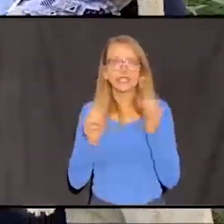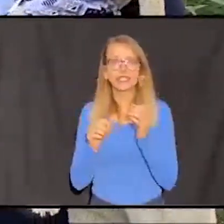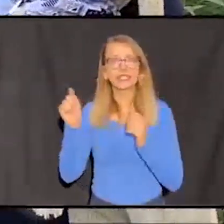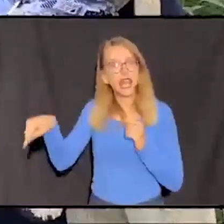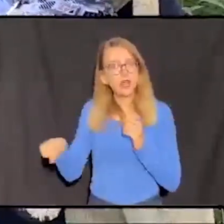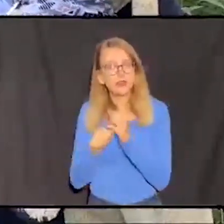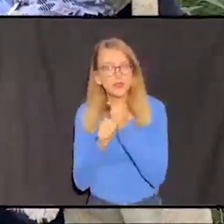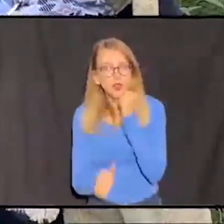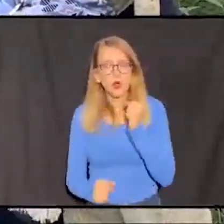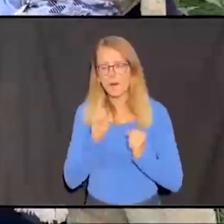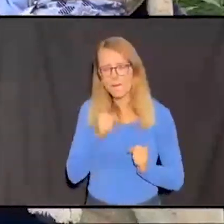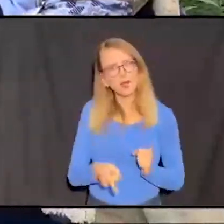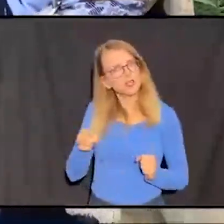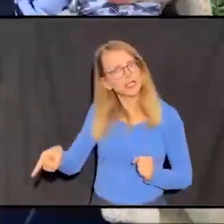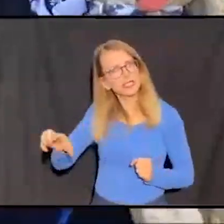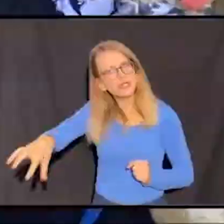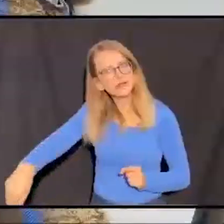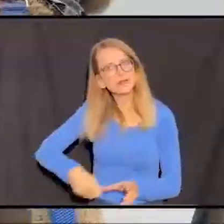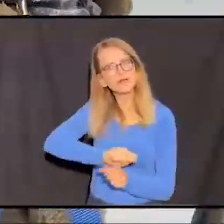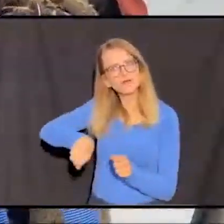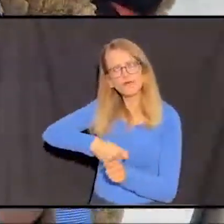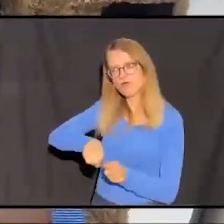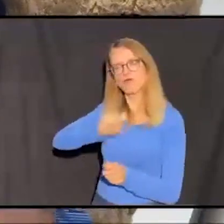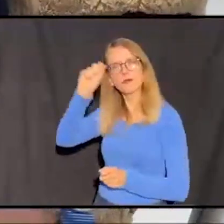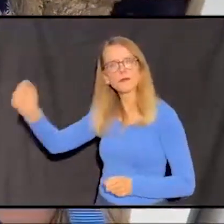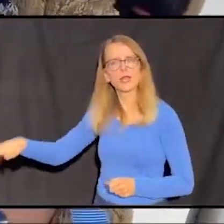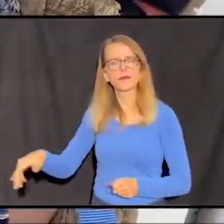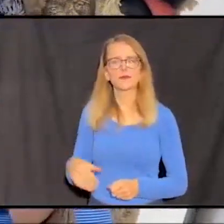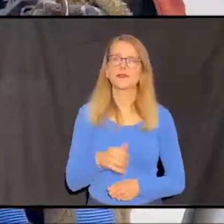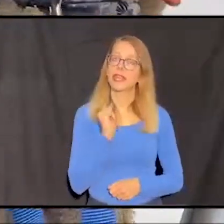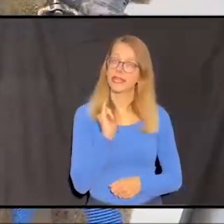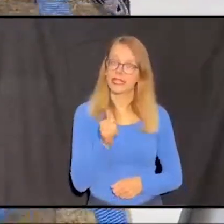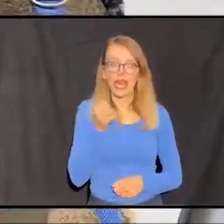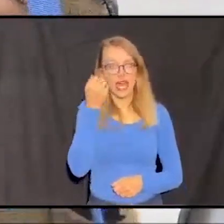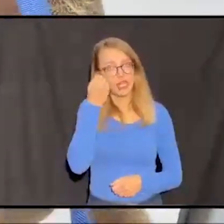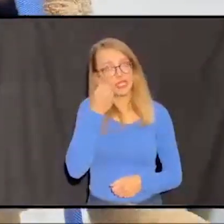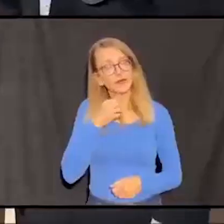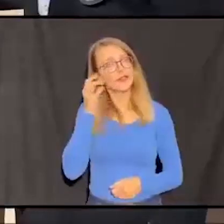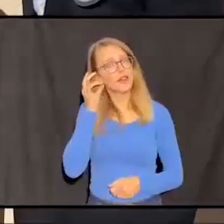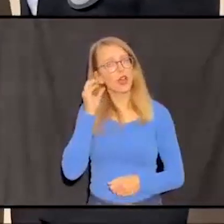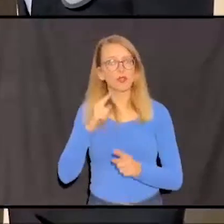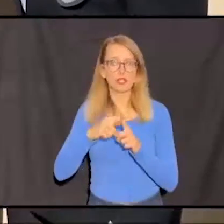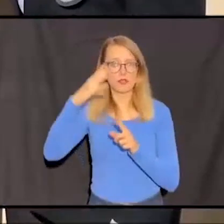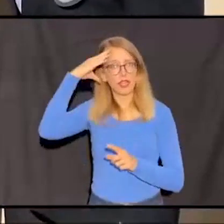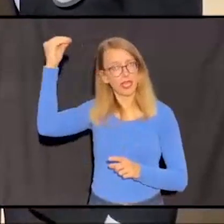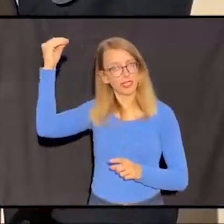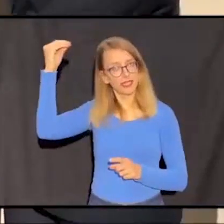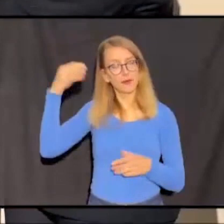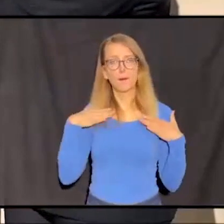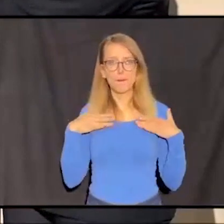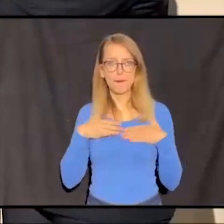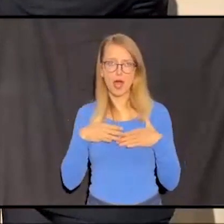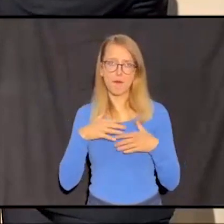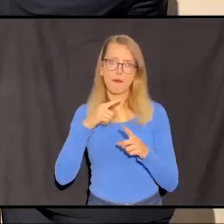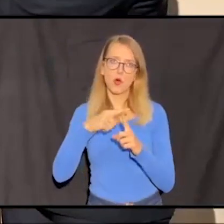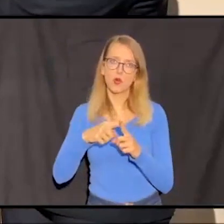weiterhin müssen große und kleine geschäfte durch den tierhalter sofort entfernt werden ja liebe frauchen